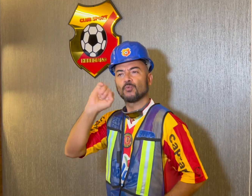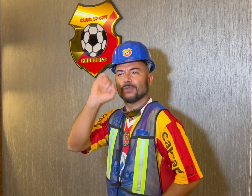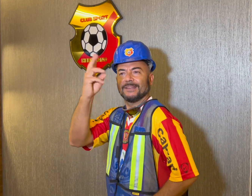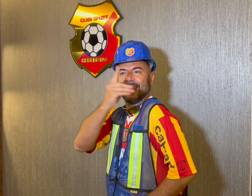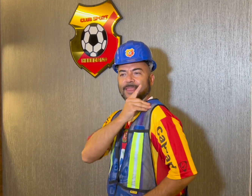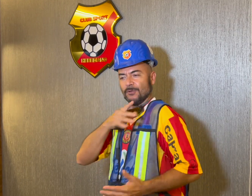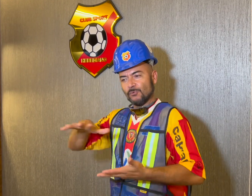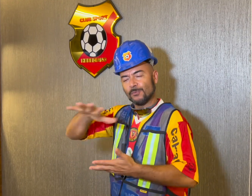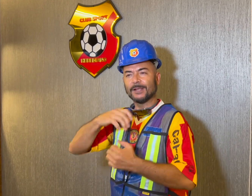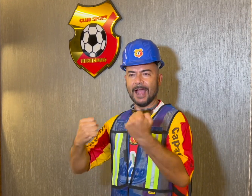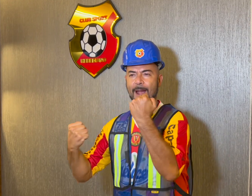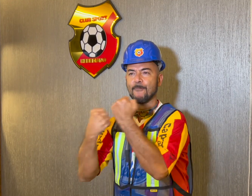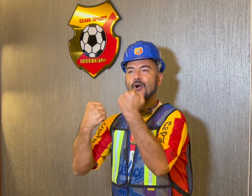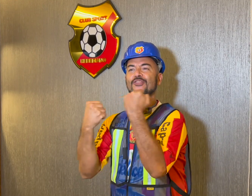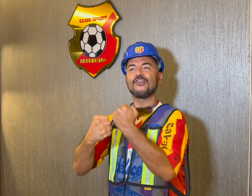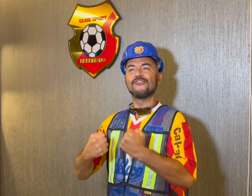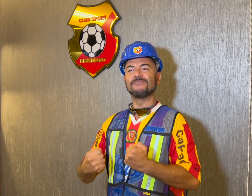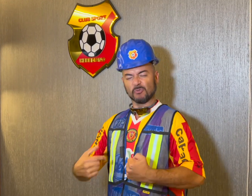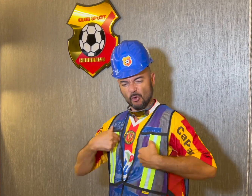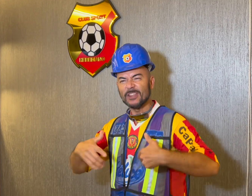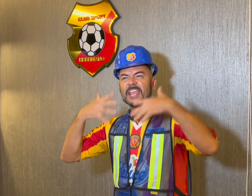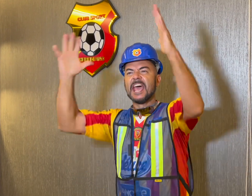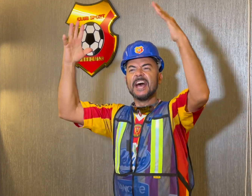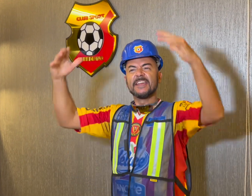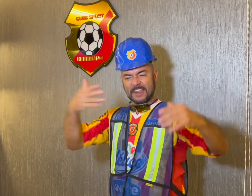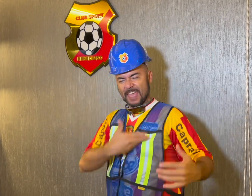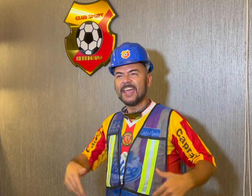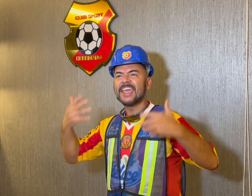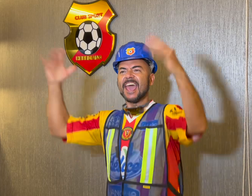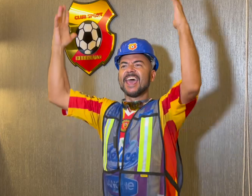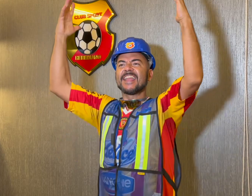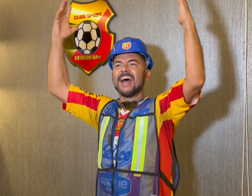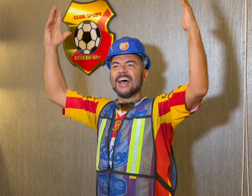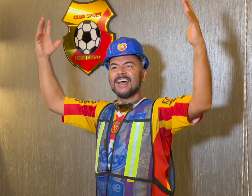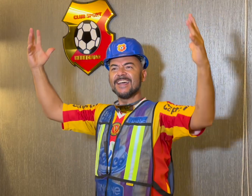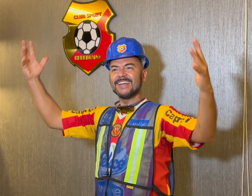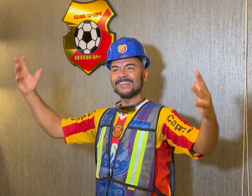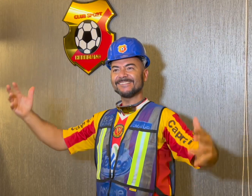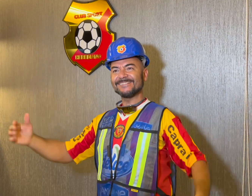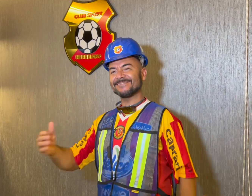gracias a la Junta Directiva por este apoyo. ¡Que viva Heredia! ¡Que viva Heredia!